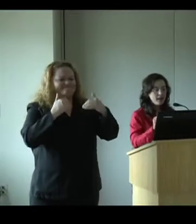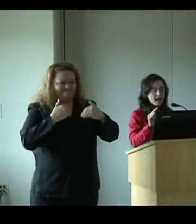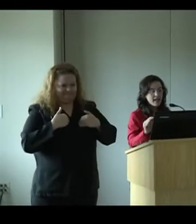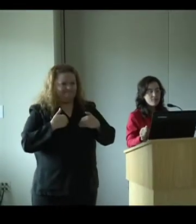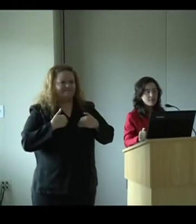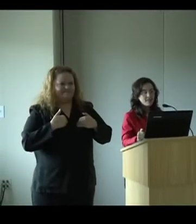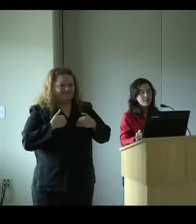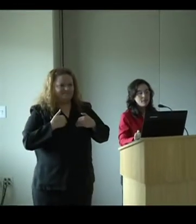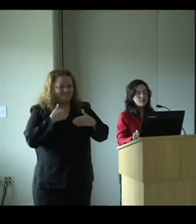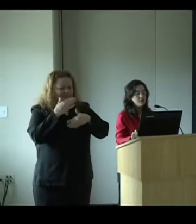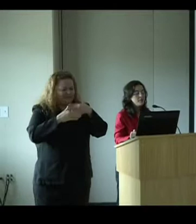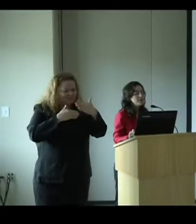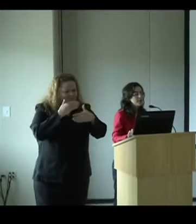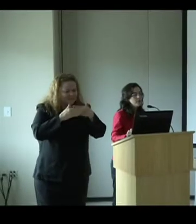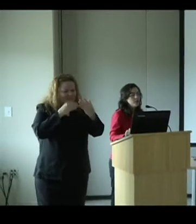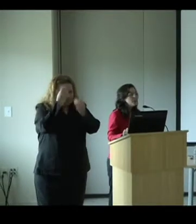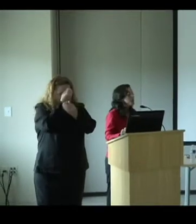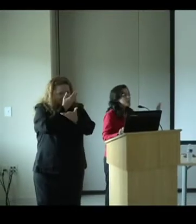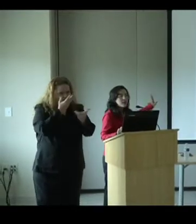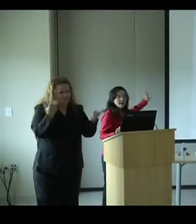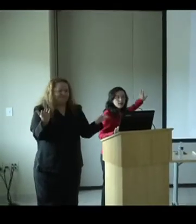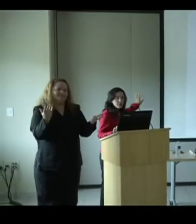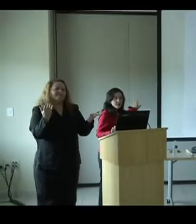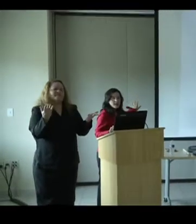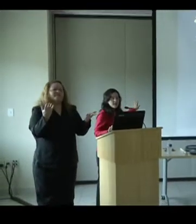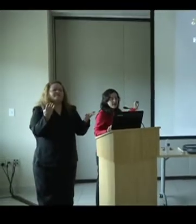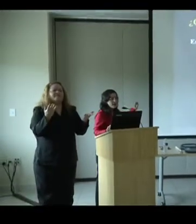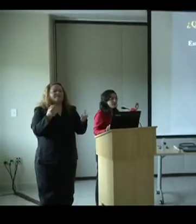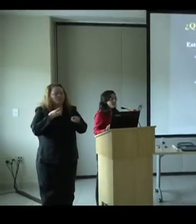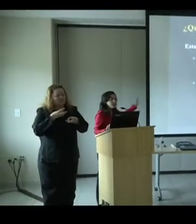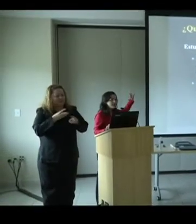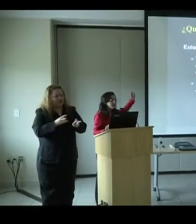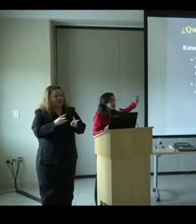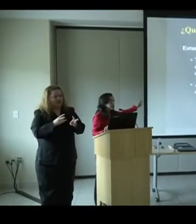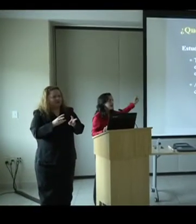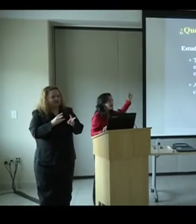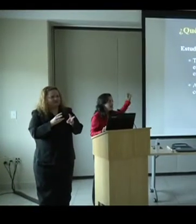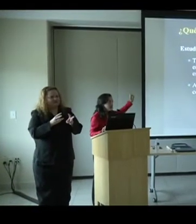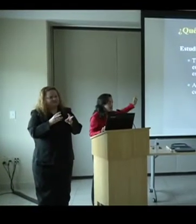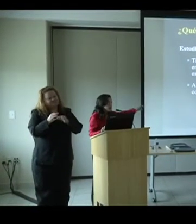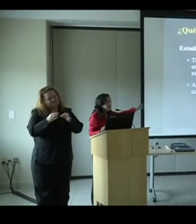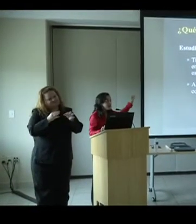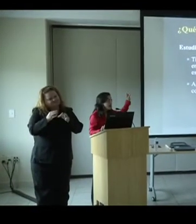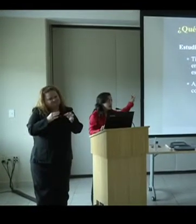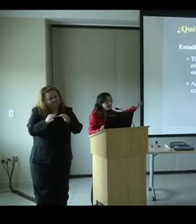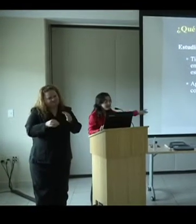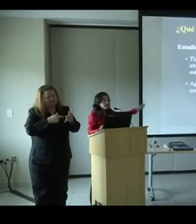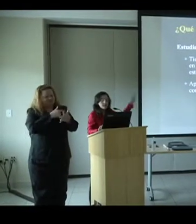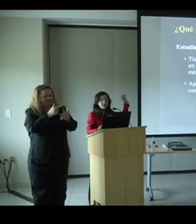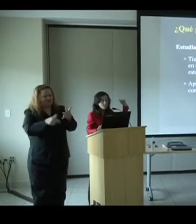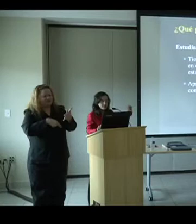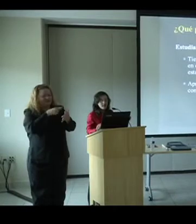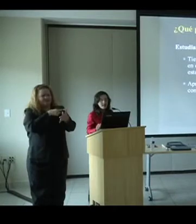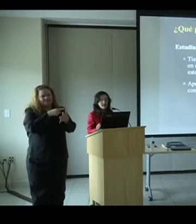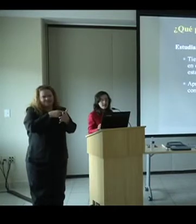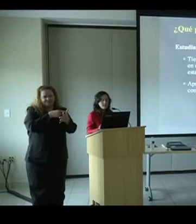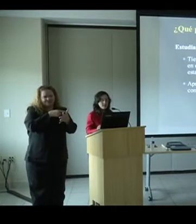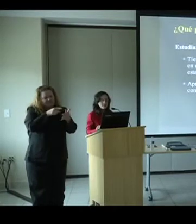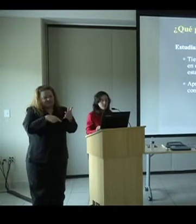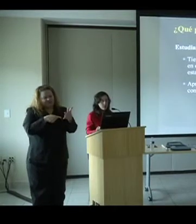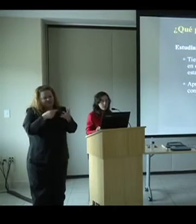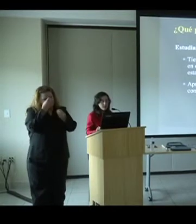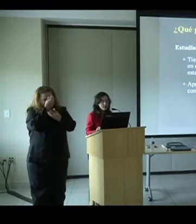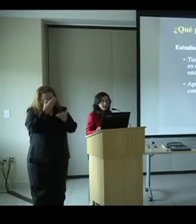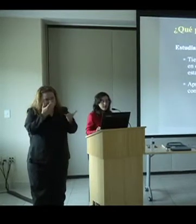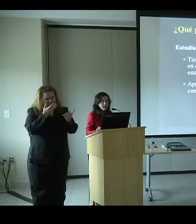en el procesamiento de información por una de las modalidades que ya vimos adquirir almacenar cualquiera de